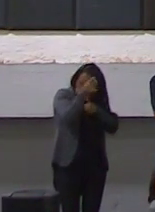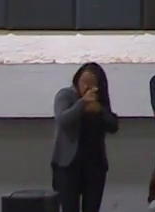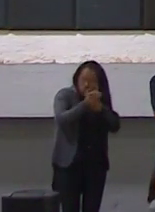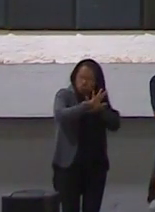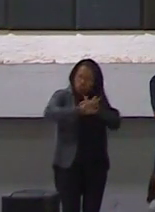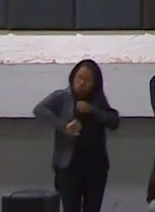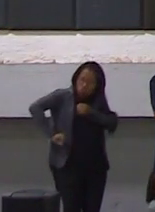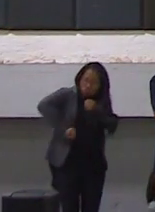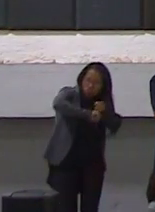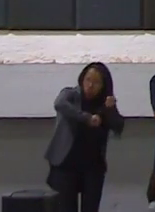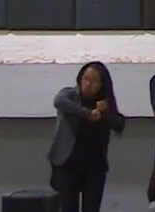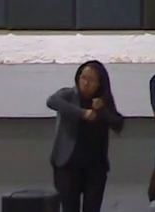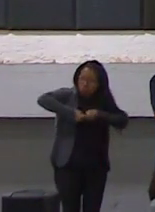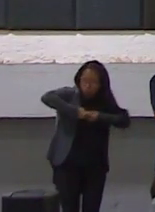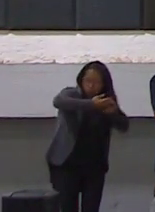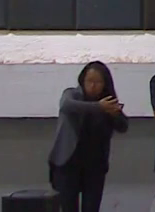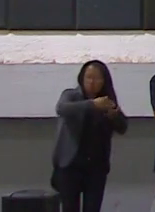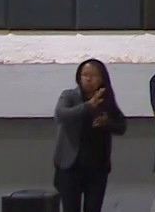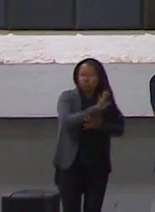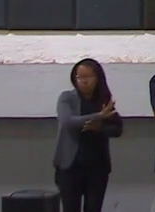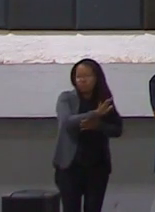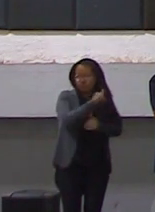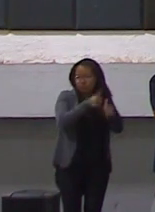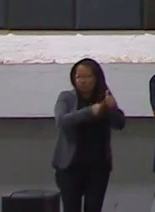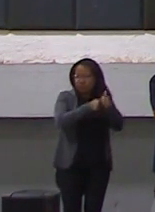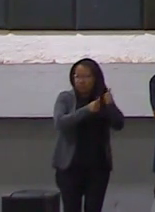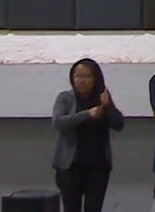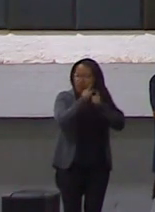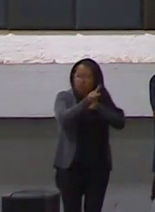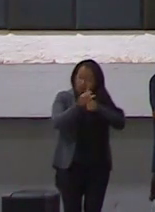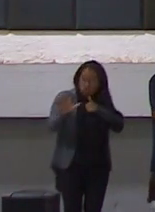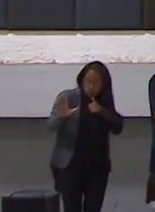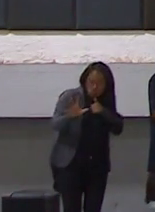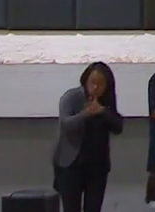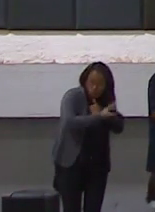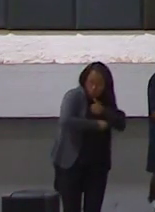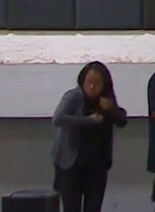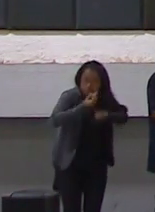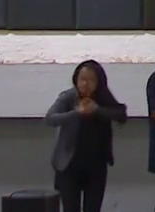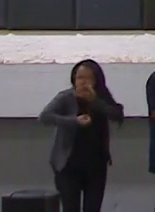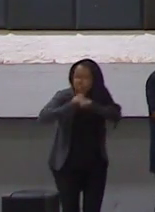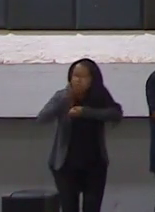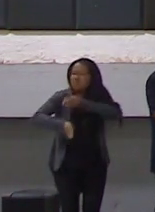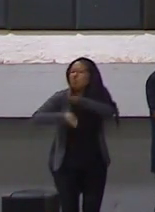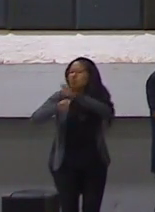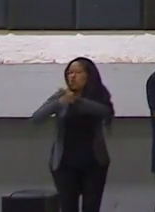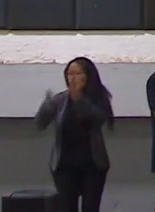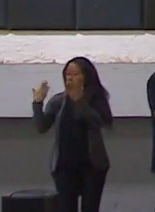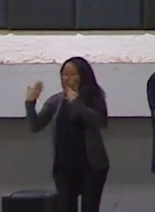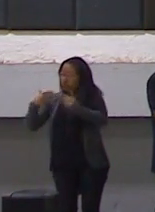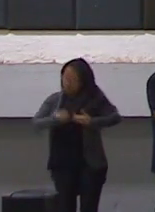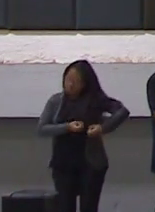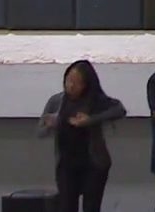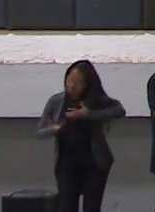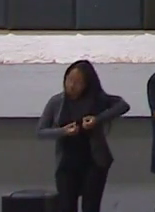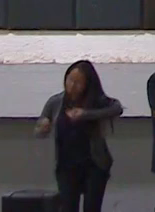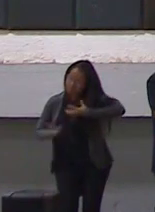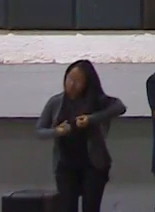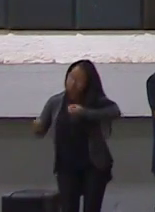aportes todo lo que le ha aportado y le sigue aportando a la educación física porque acá